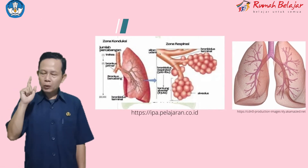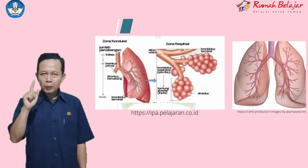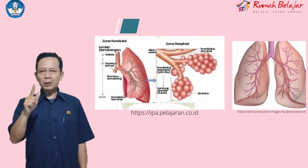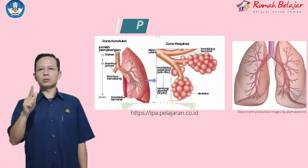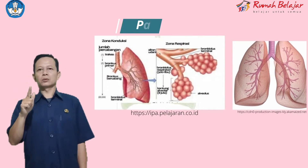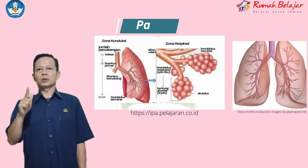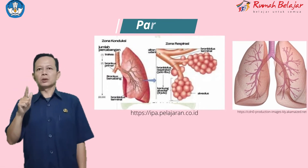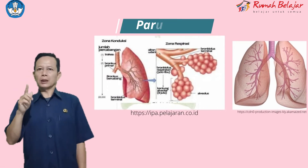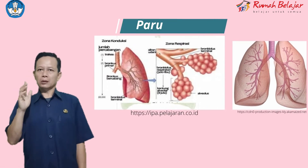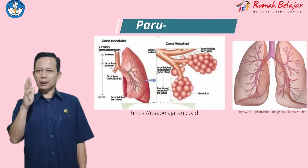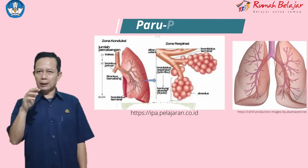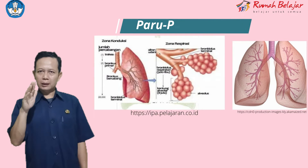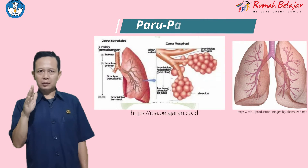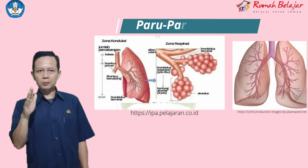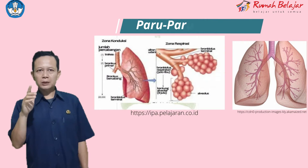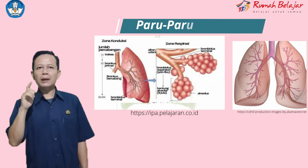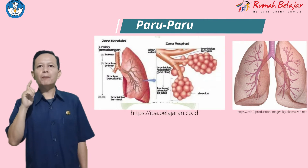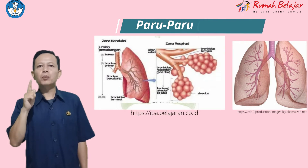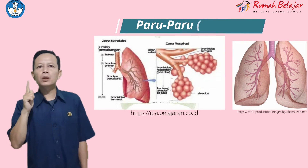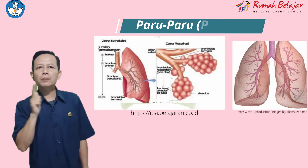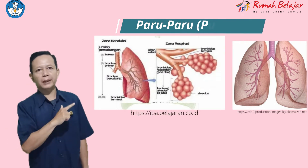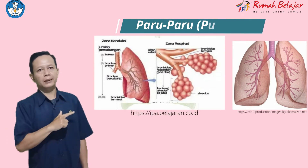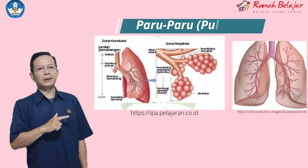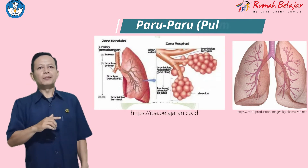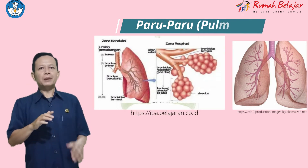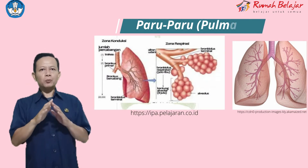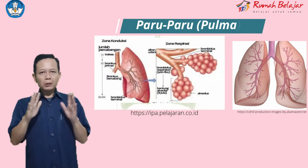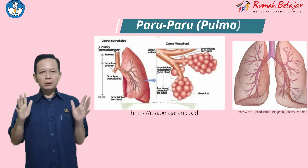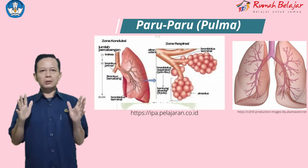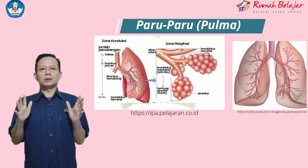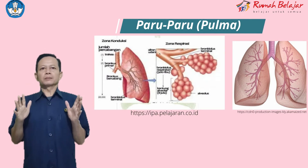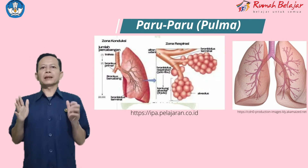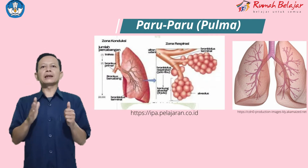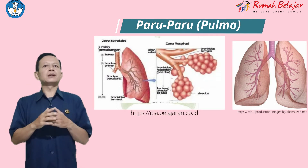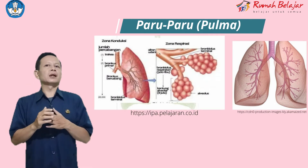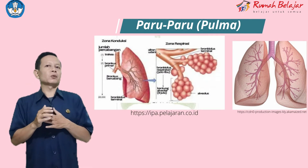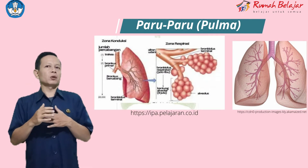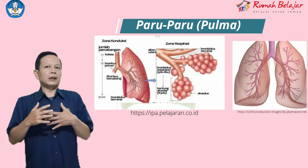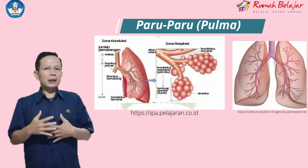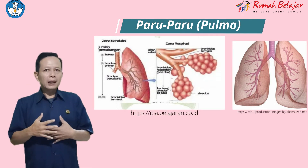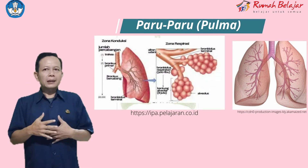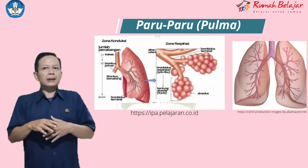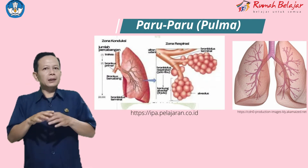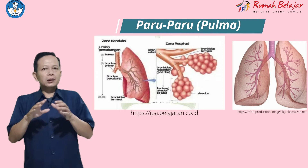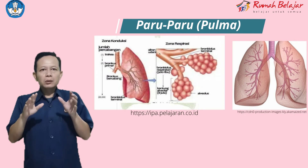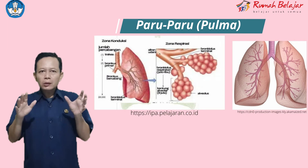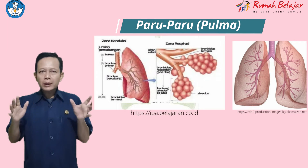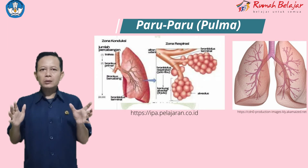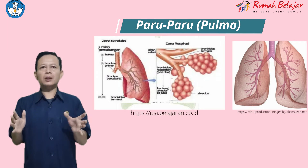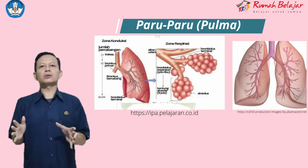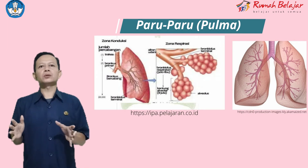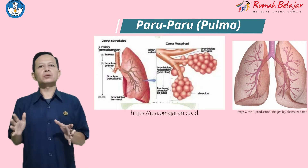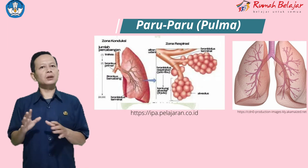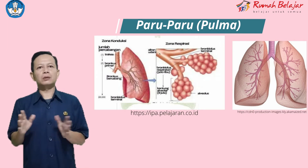adalah paru-paru, atau ada yang disebutnya pulma. Paru-paru berada di dalam rongga dada dan dilindungi